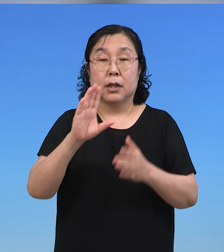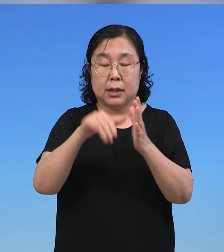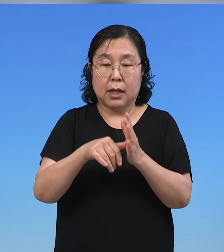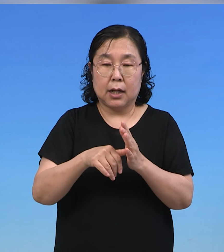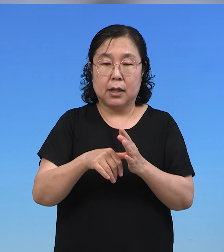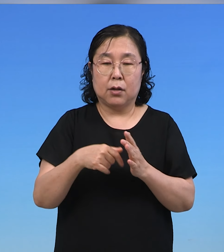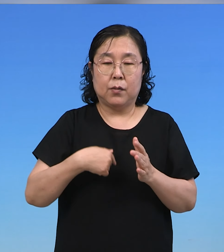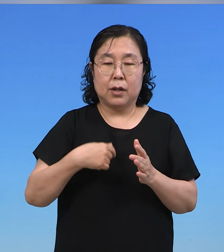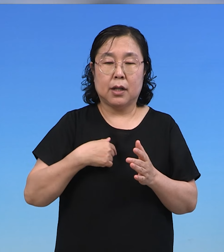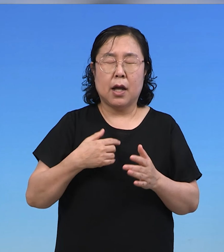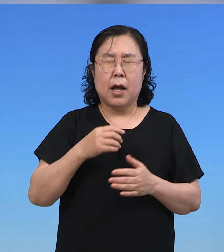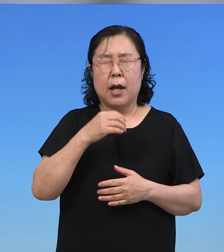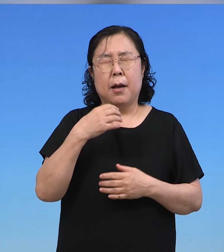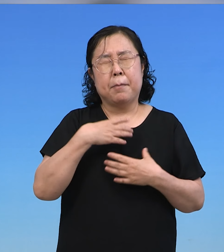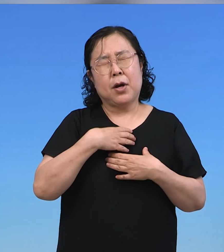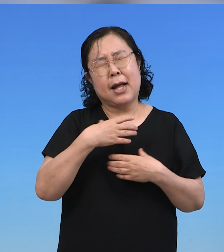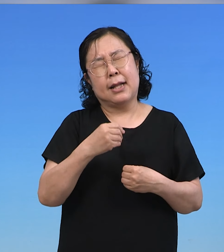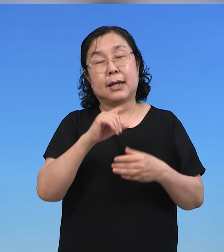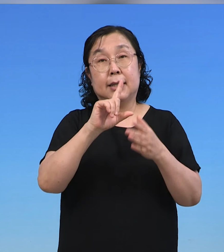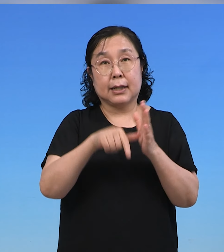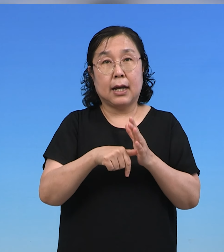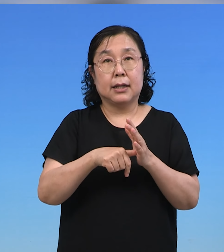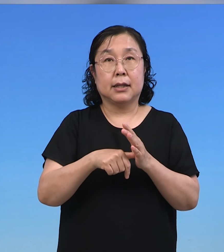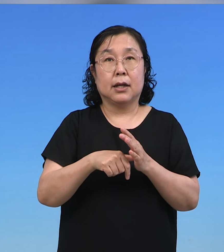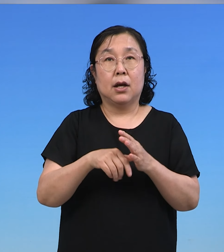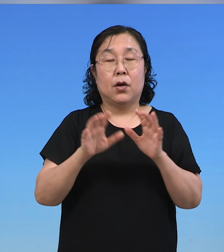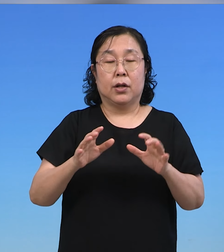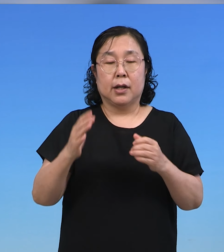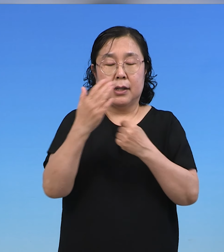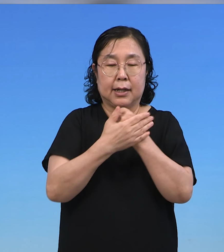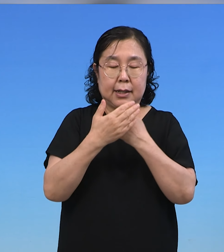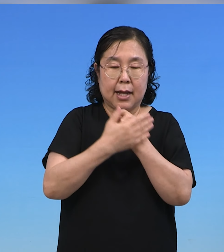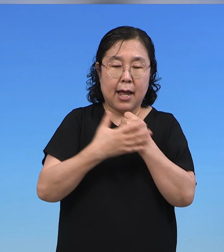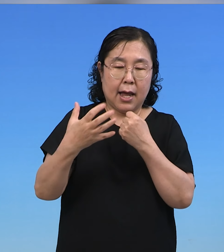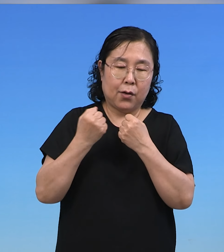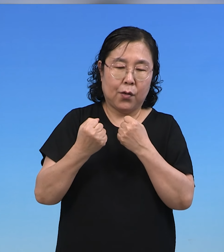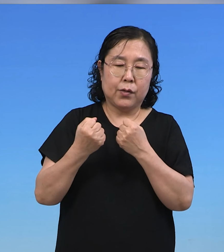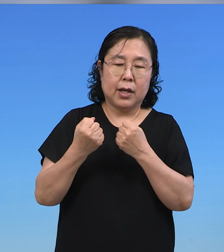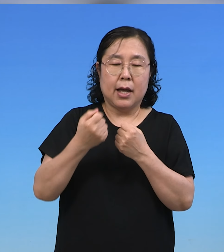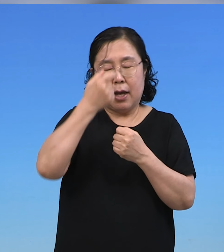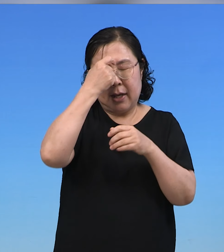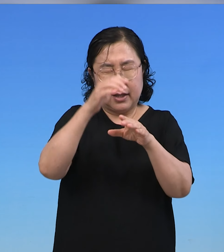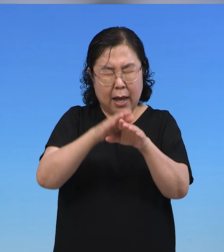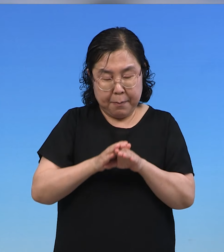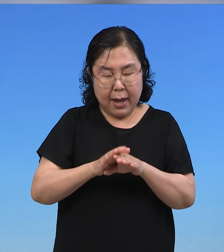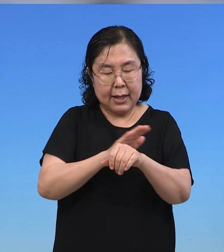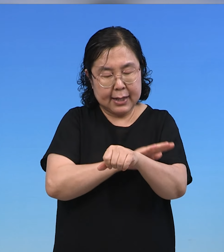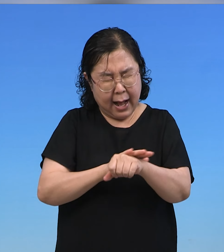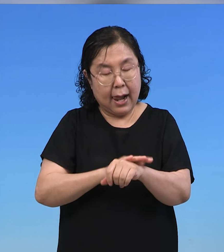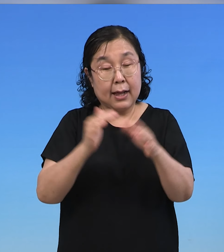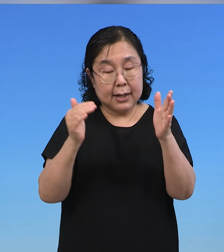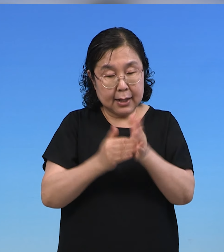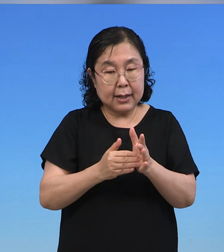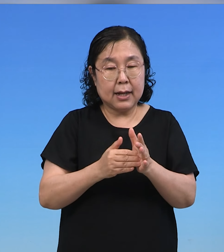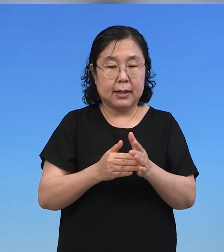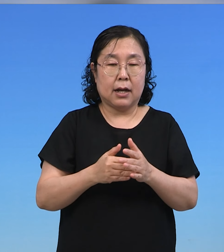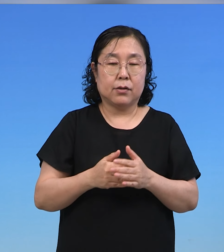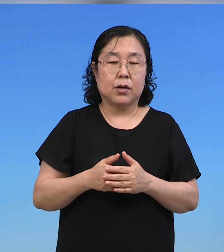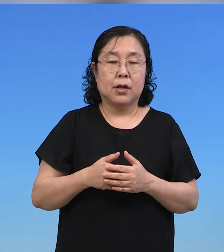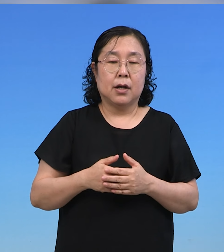홀가분한 시간이거든. 토요일이 제일 부담스러운 시간이고, 오늘도 은혜로 예배가 무사히 다 내 역할을 잘 끝났다, 너무너무